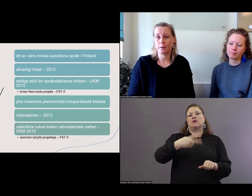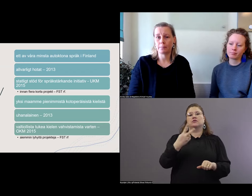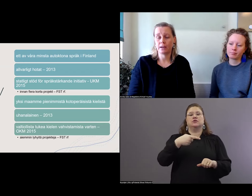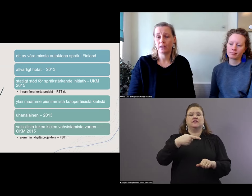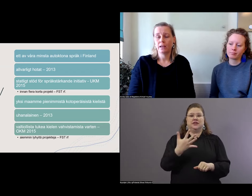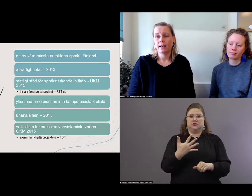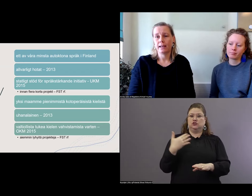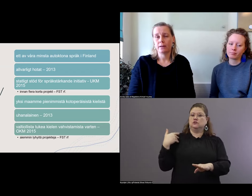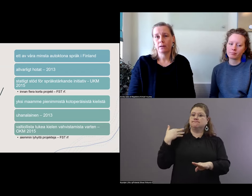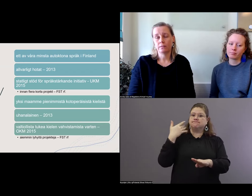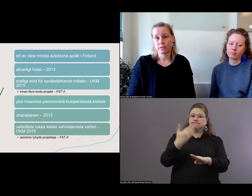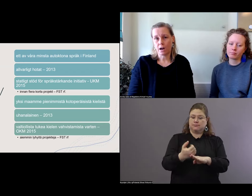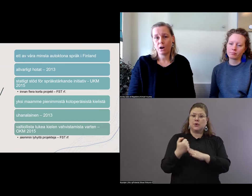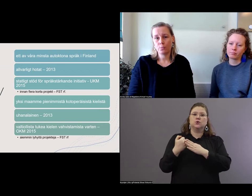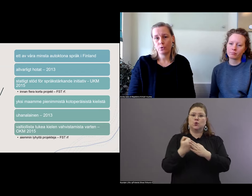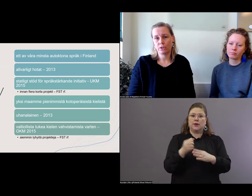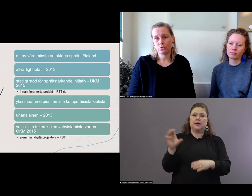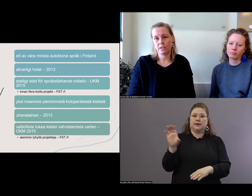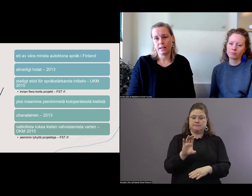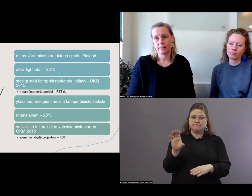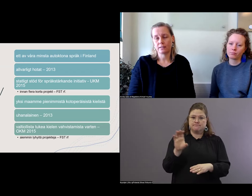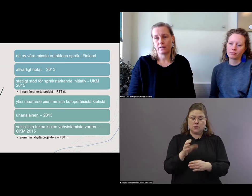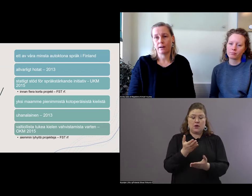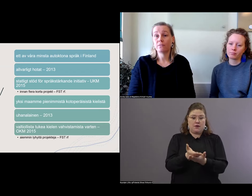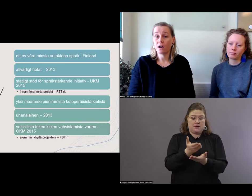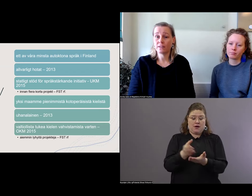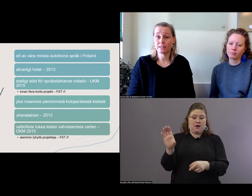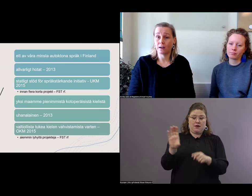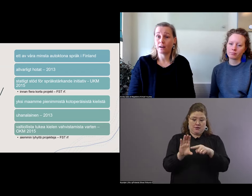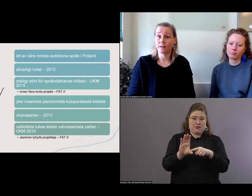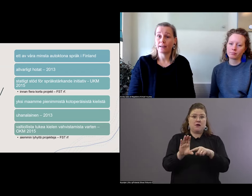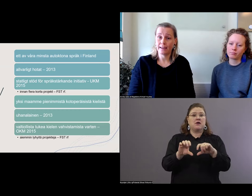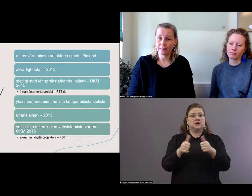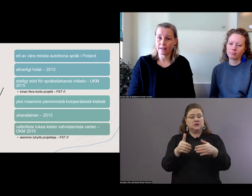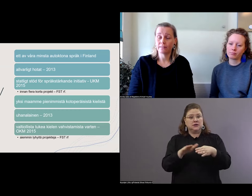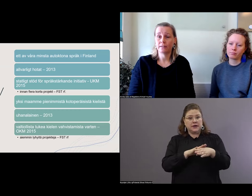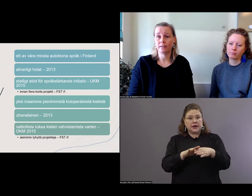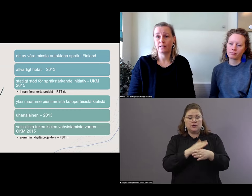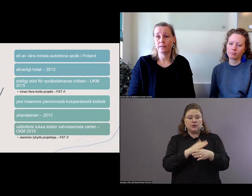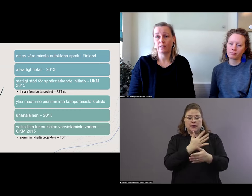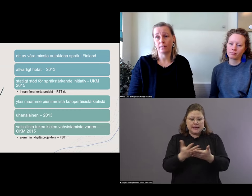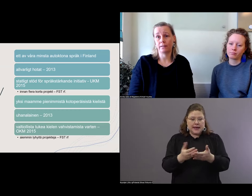2015 eteenpäin. Eli rahaa on myönnetty siihen, että saadaan vahvistaa